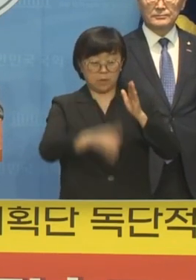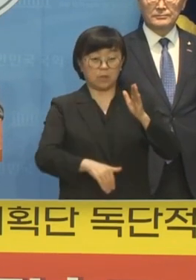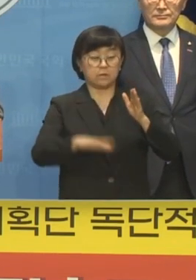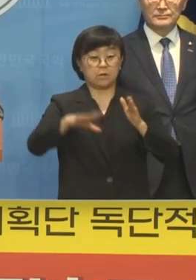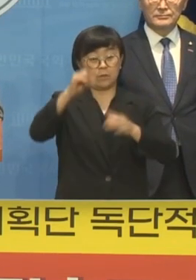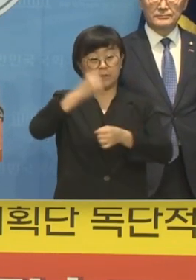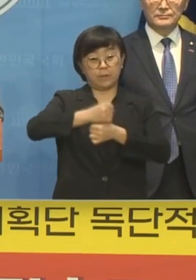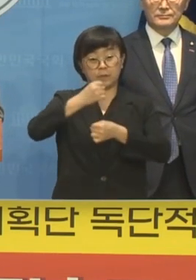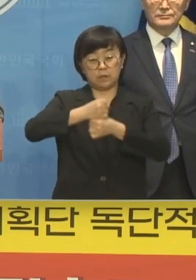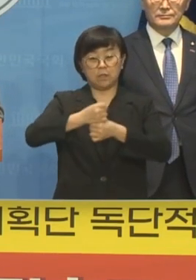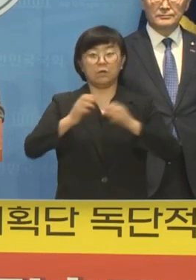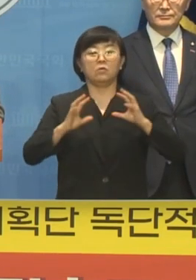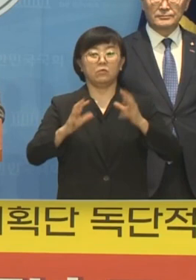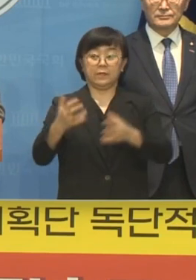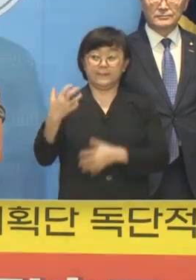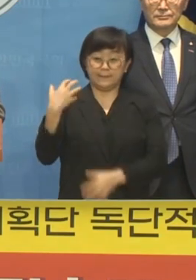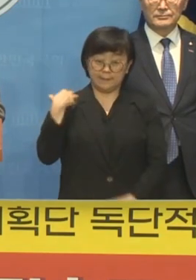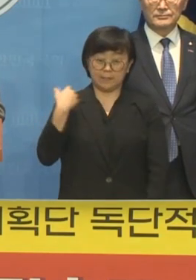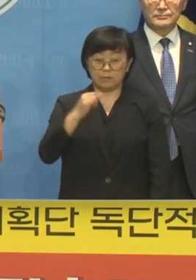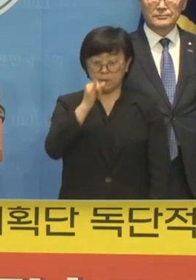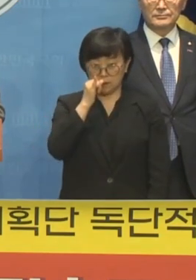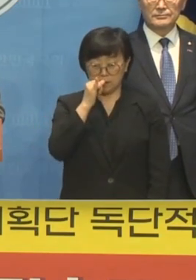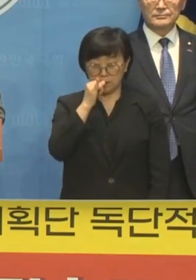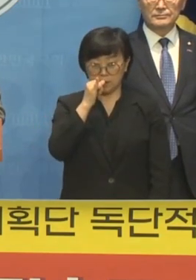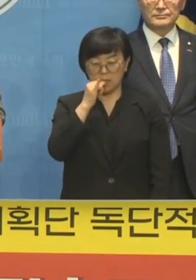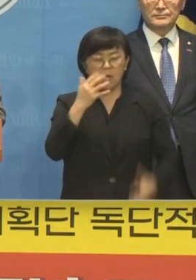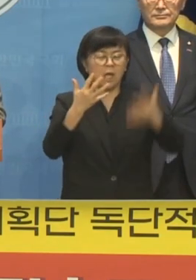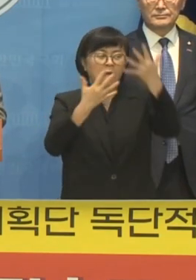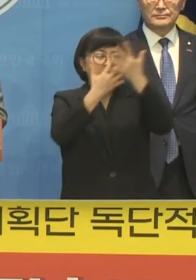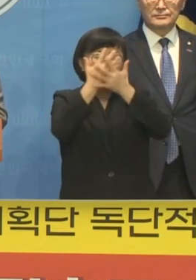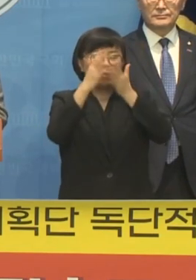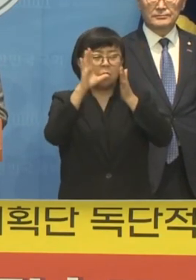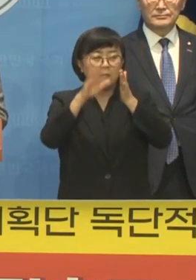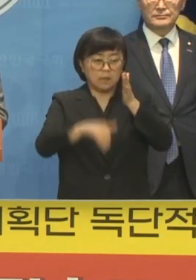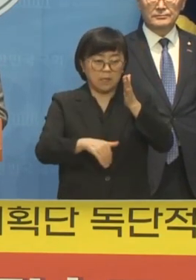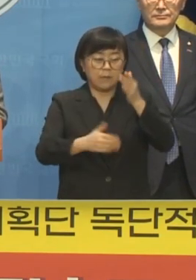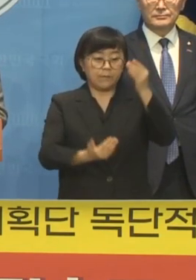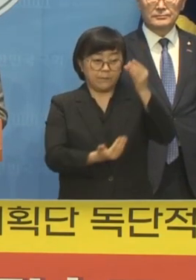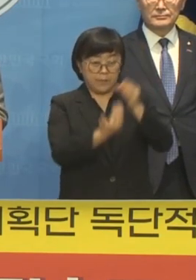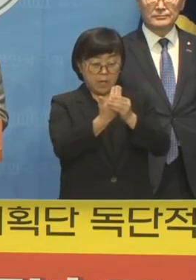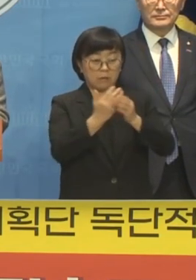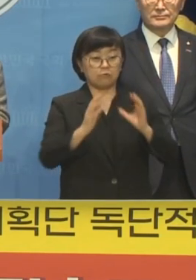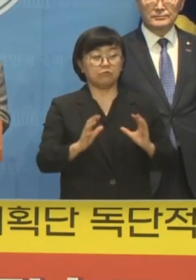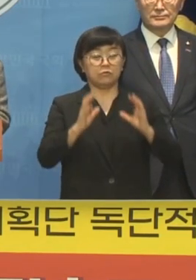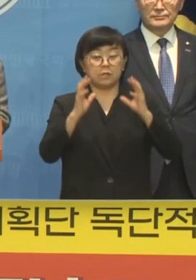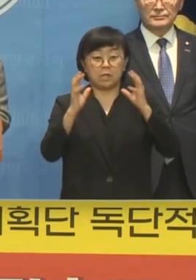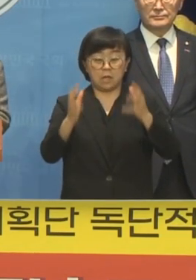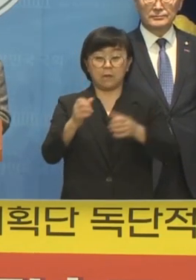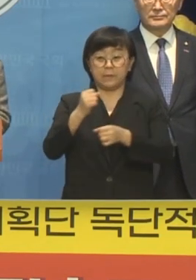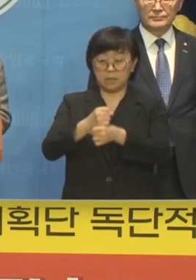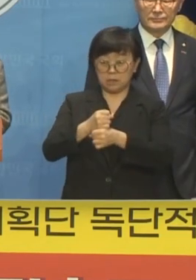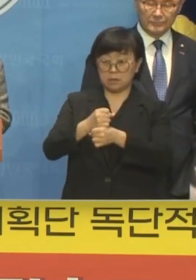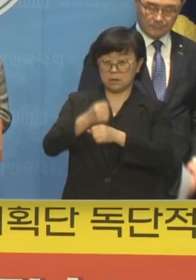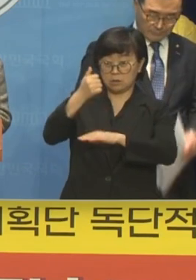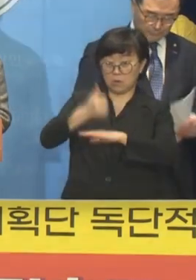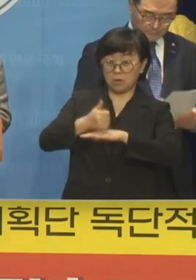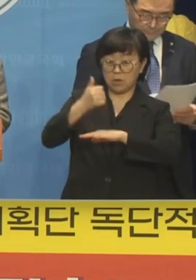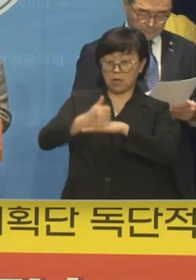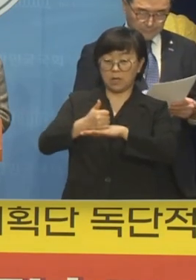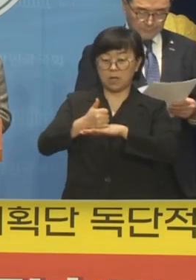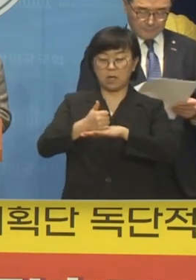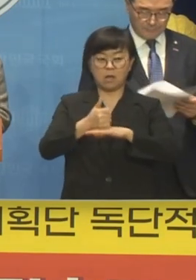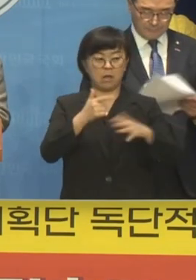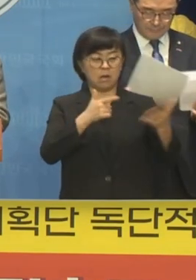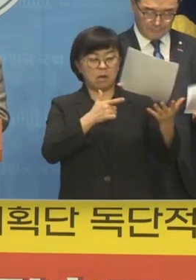만들어진 국가 책임이 애매모호하던 시절에 벌어진 굉장히 국가가 만들어낸